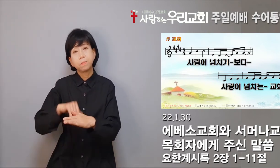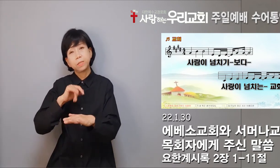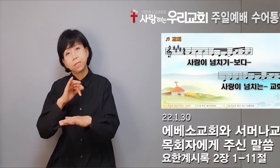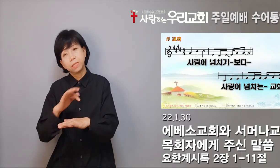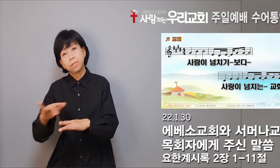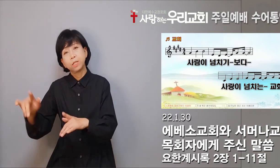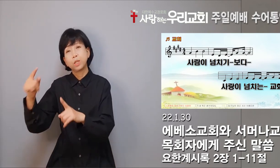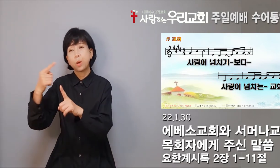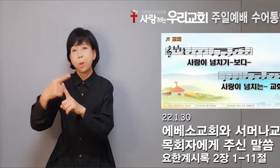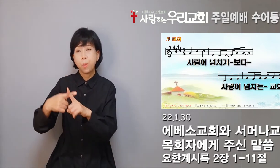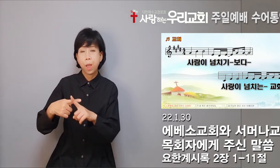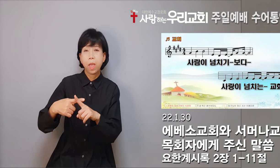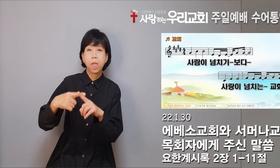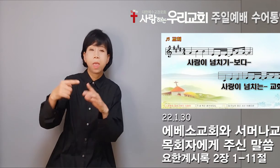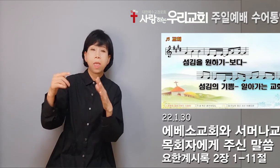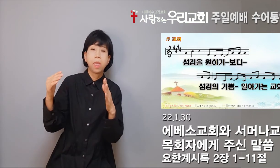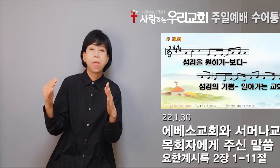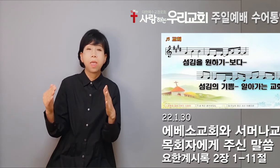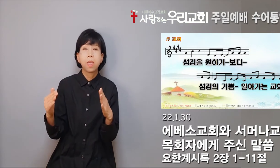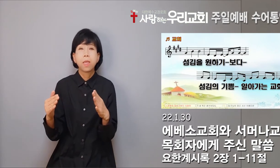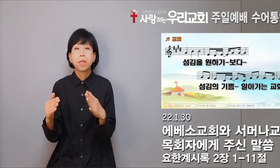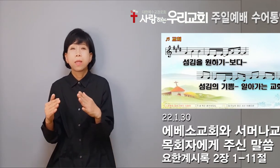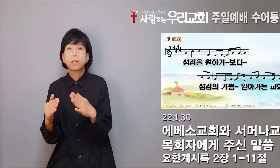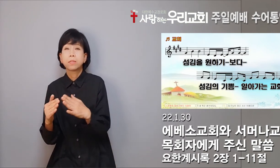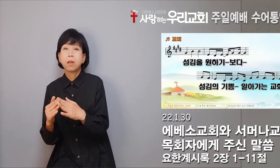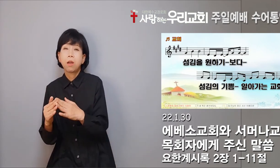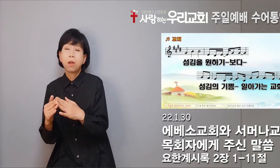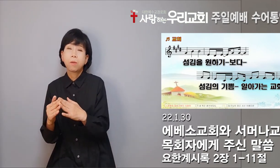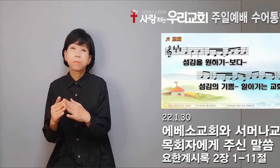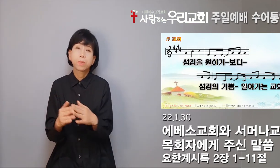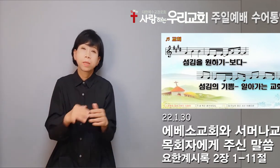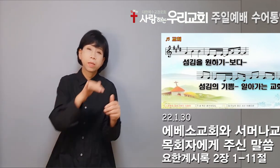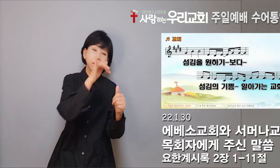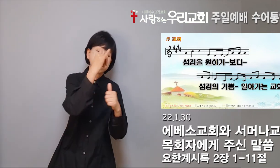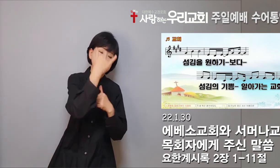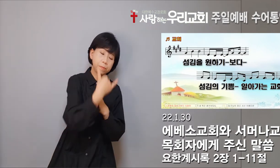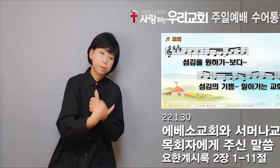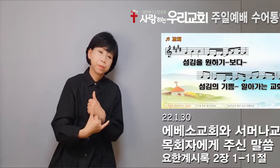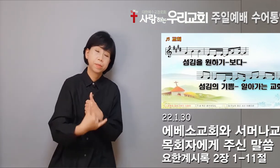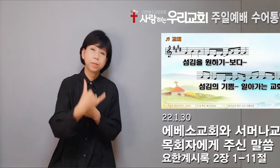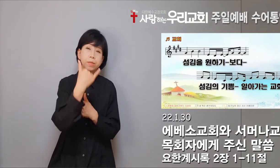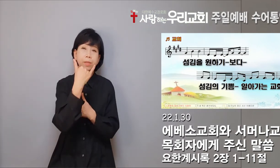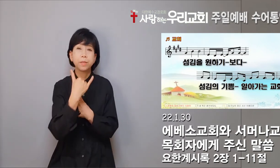사랑이 넘치는 교회